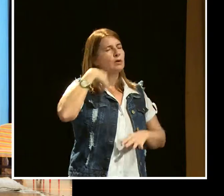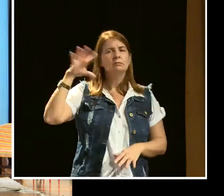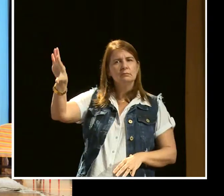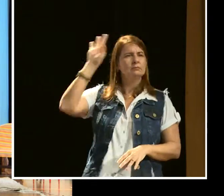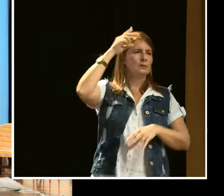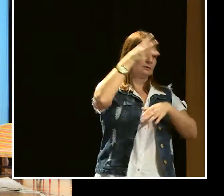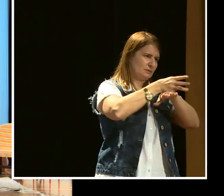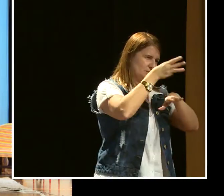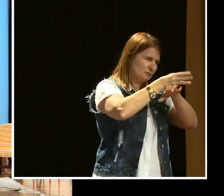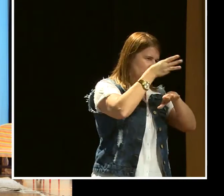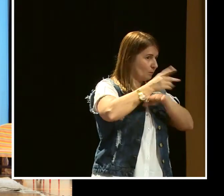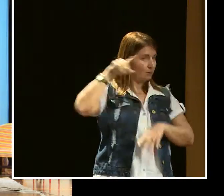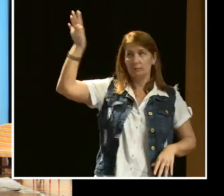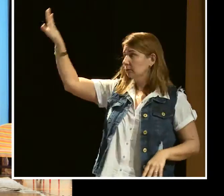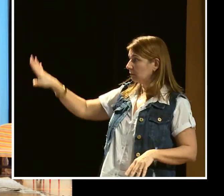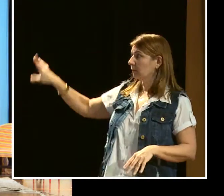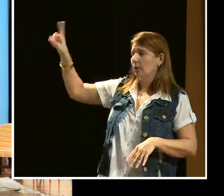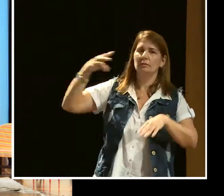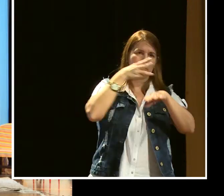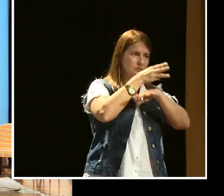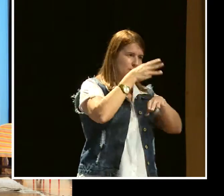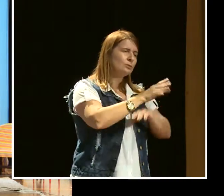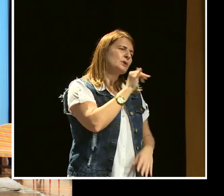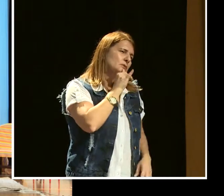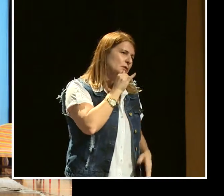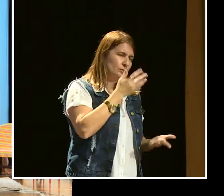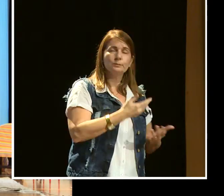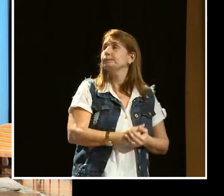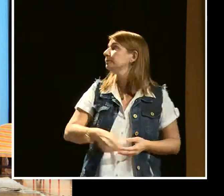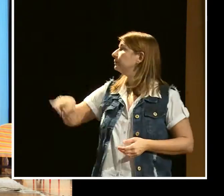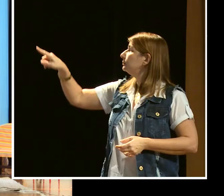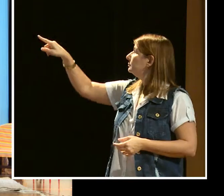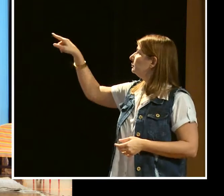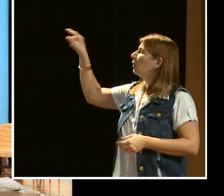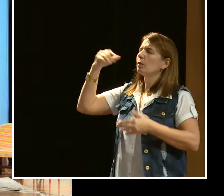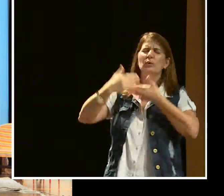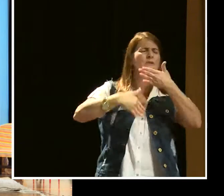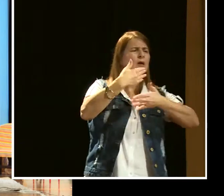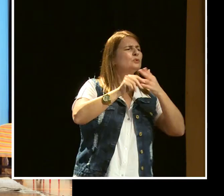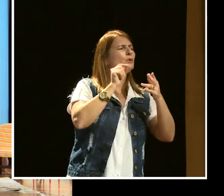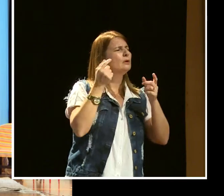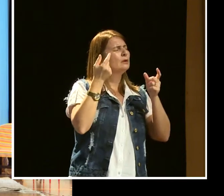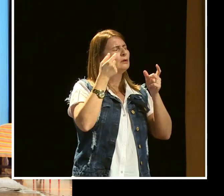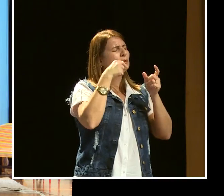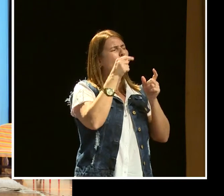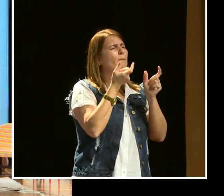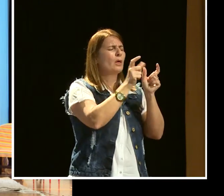Bom, eu não vou elencar tudo, eu vou escolher um dos temas para poder falar.